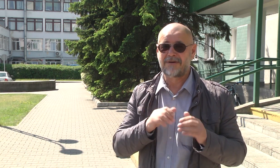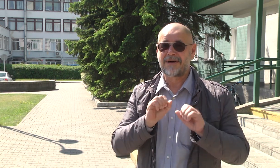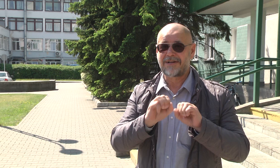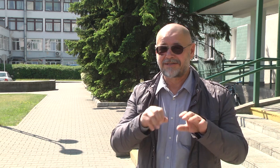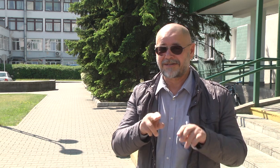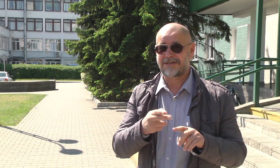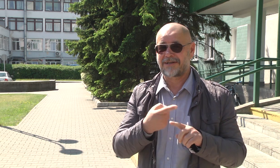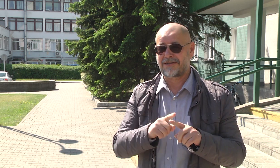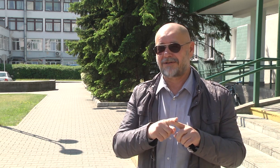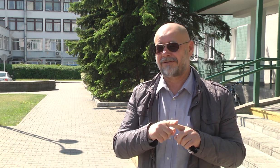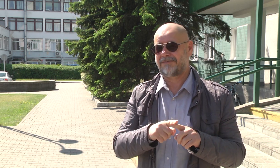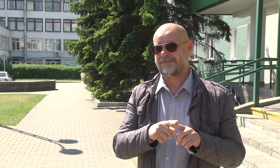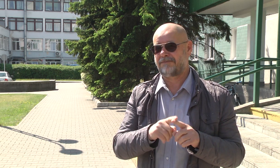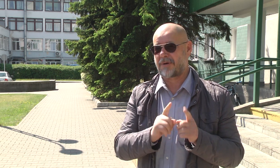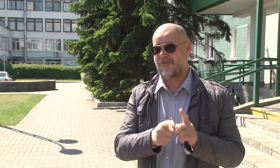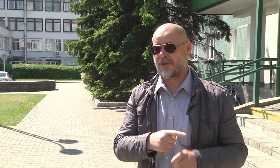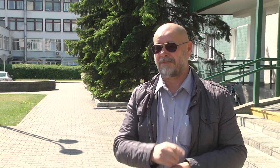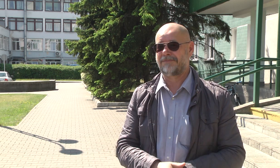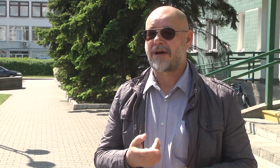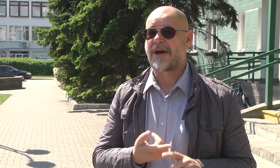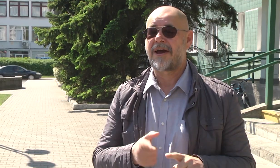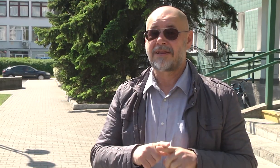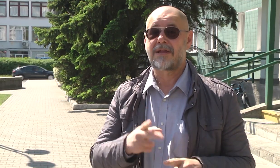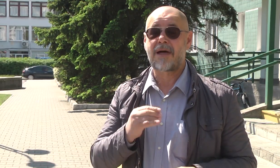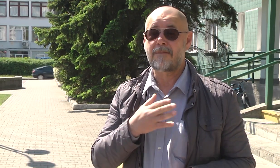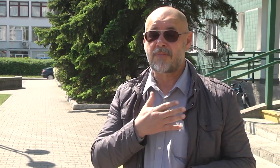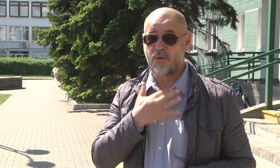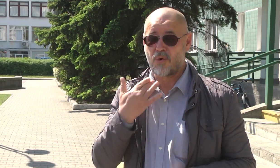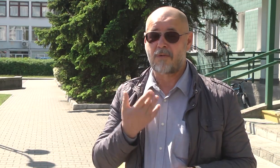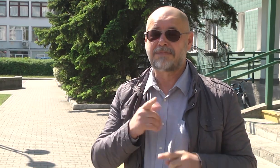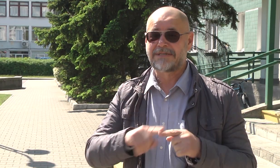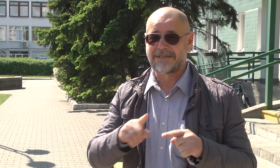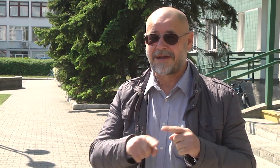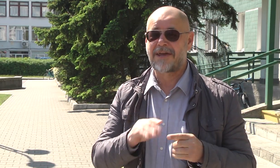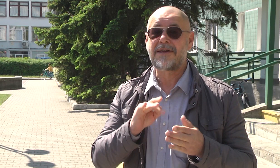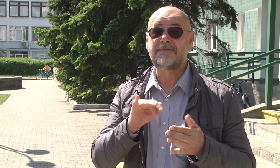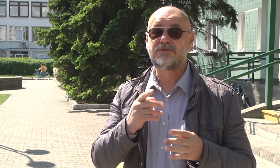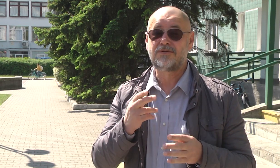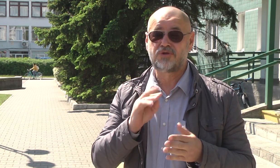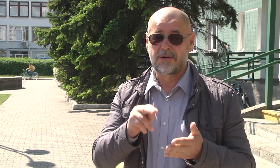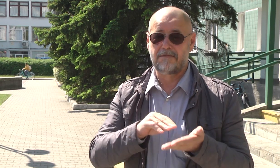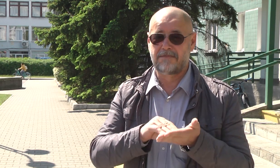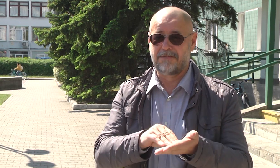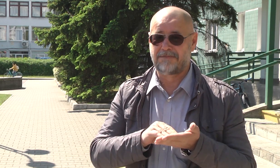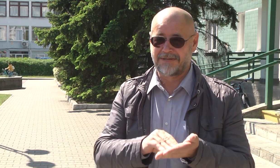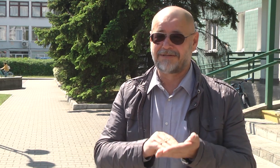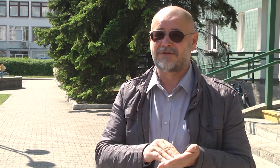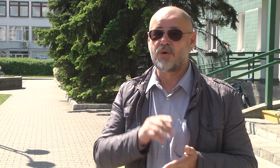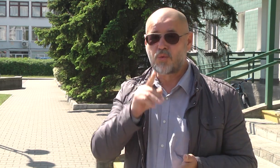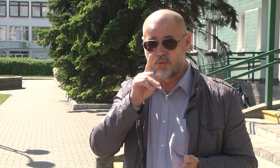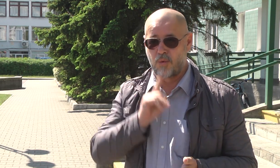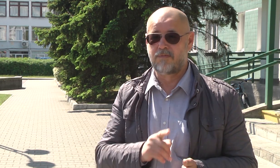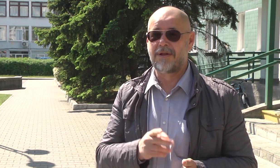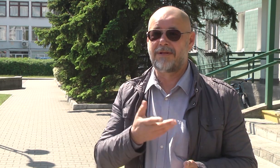информацию, которую мы хотим донести. Ведь это намного быстрее и удобнее, чем